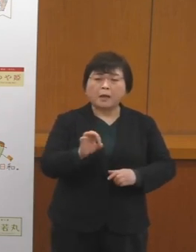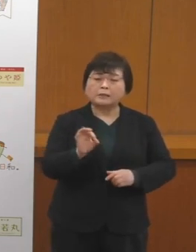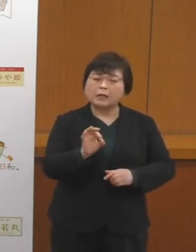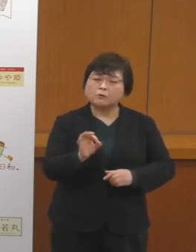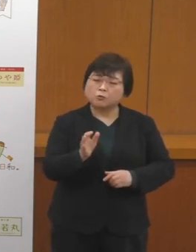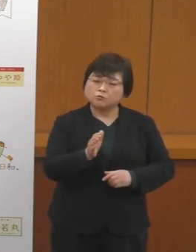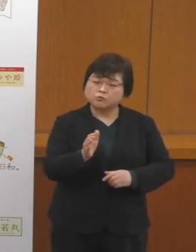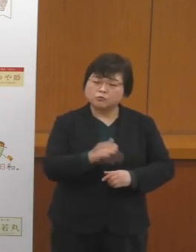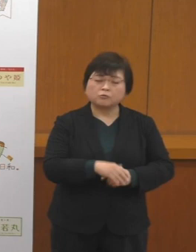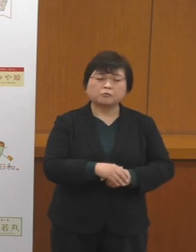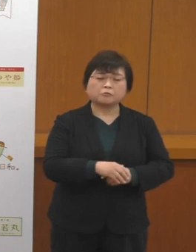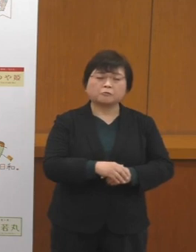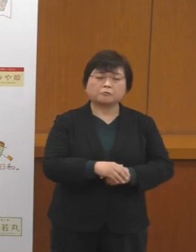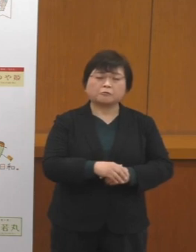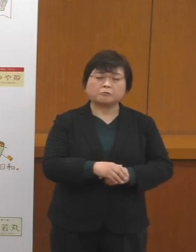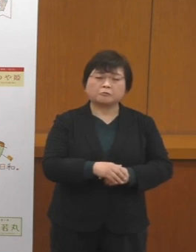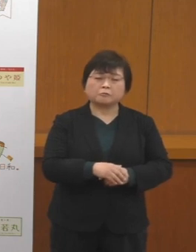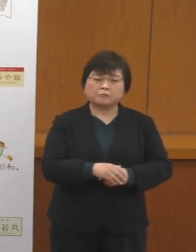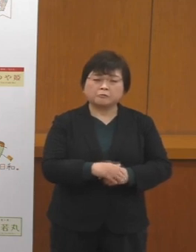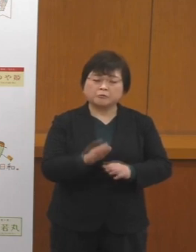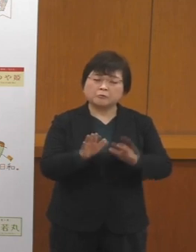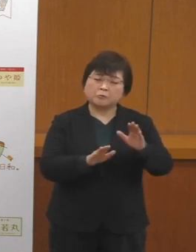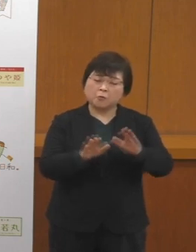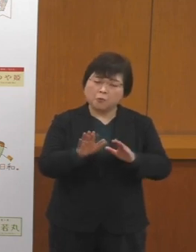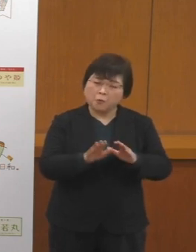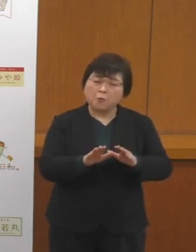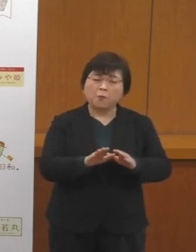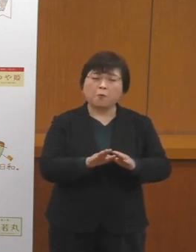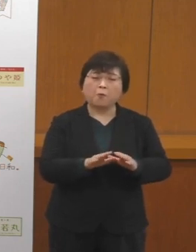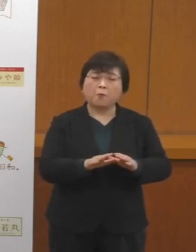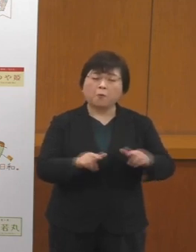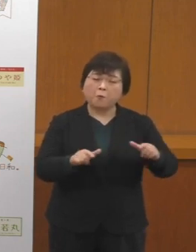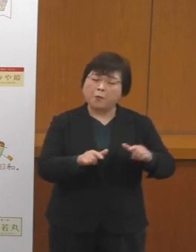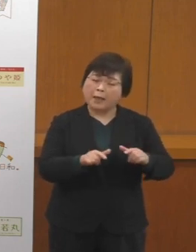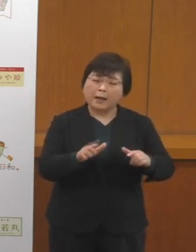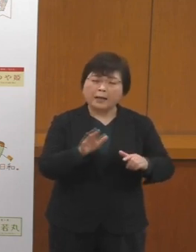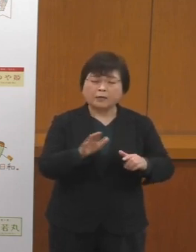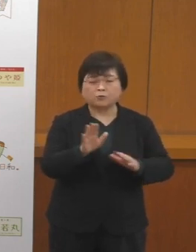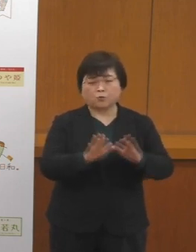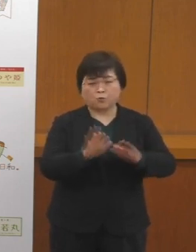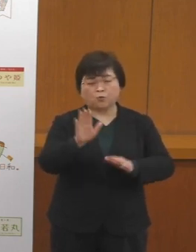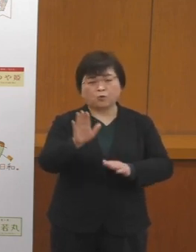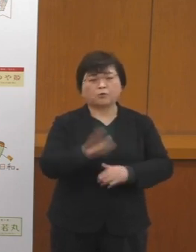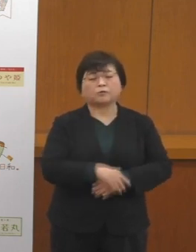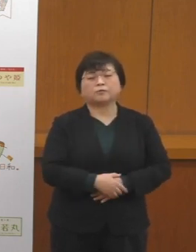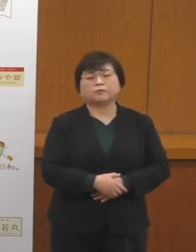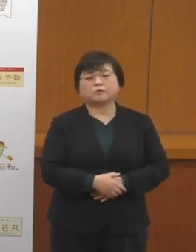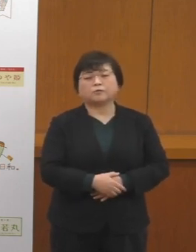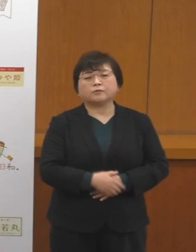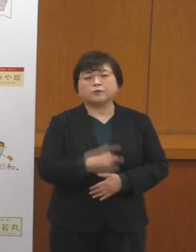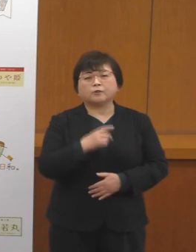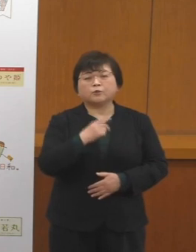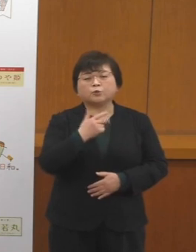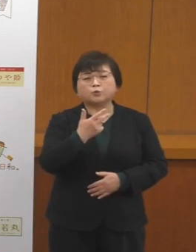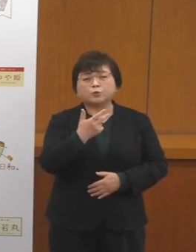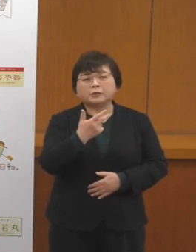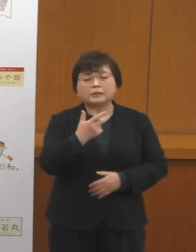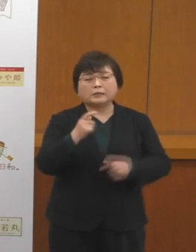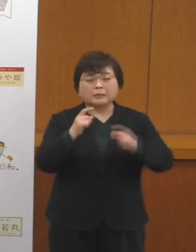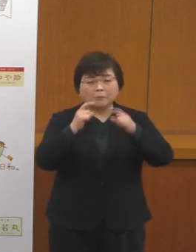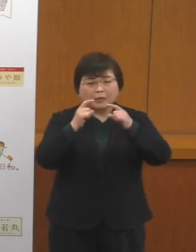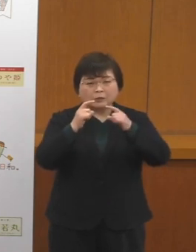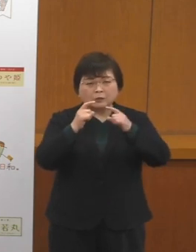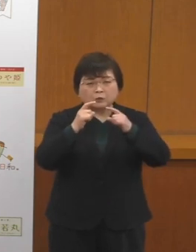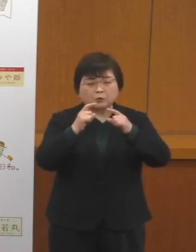下げ止まりの状況となっております次に福島区ドライブ